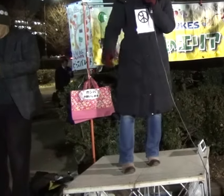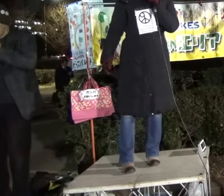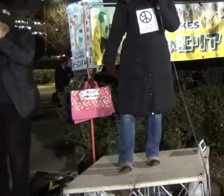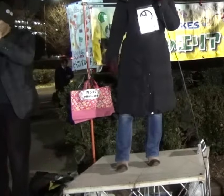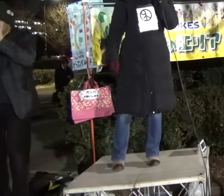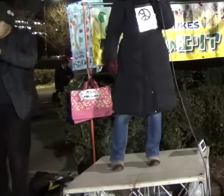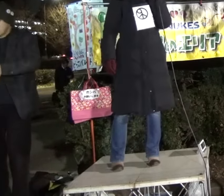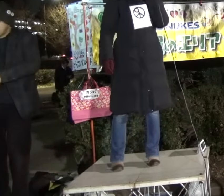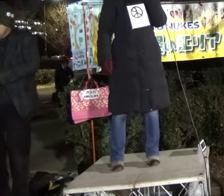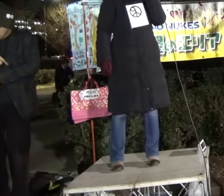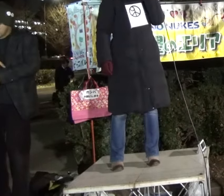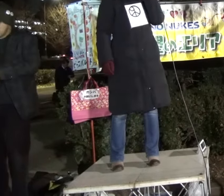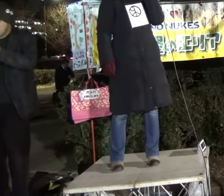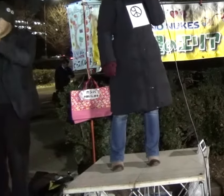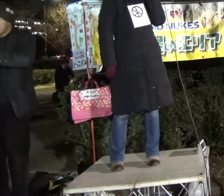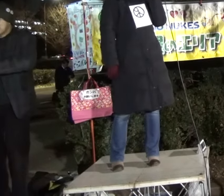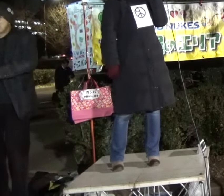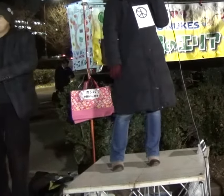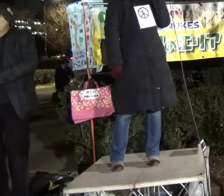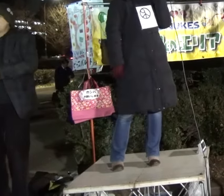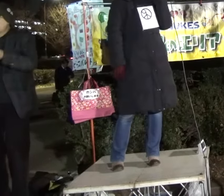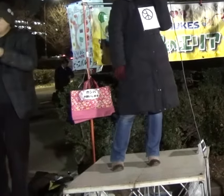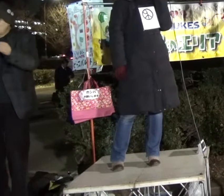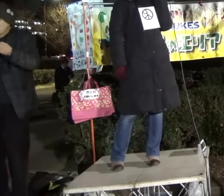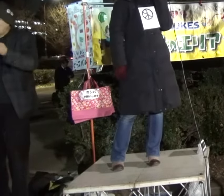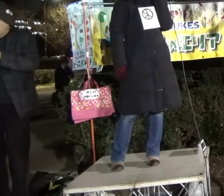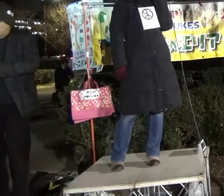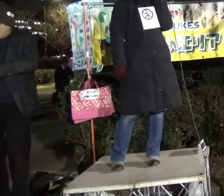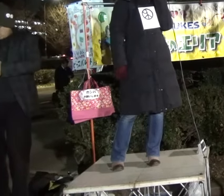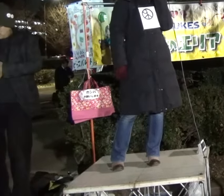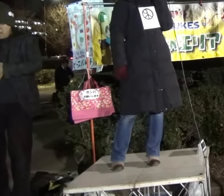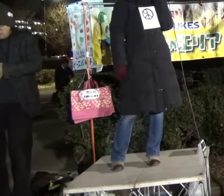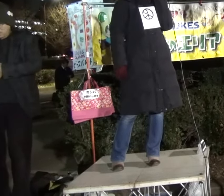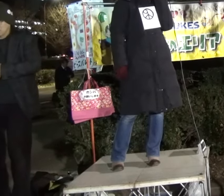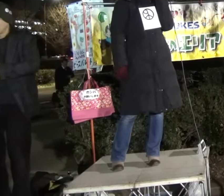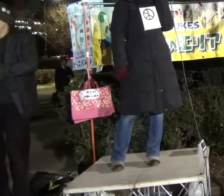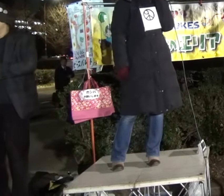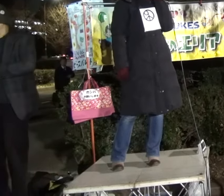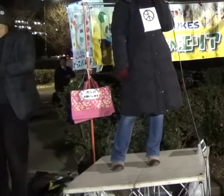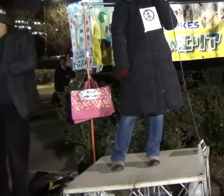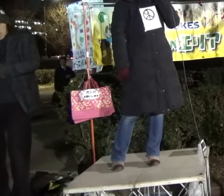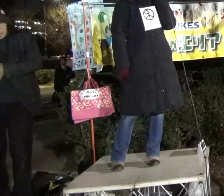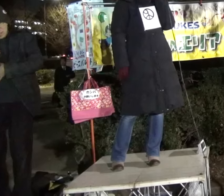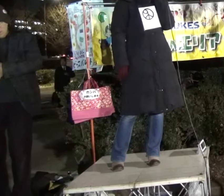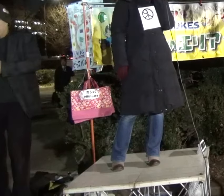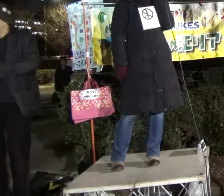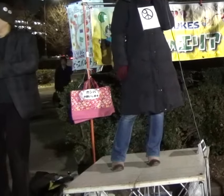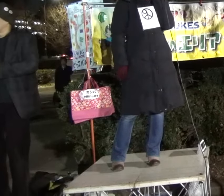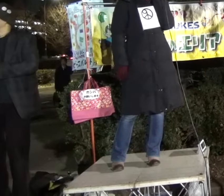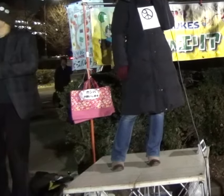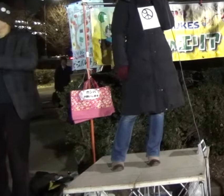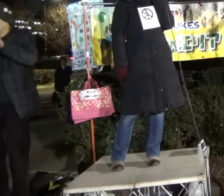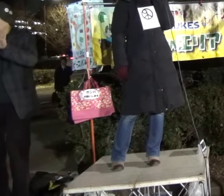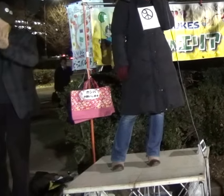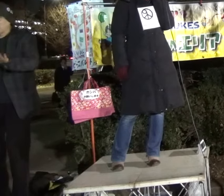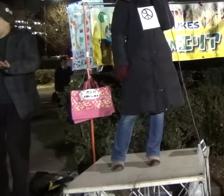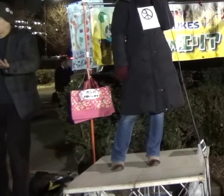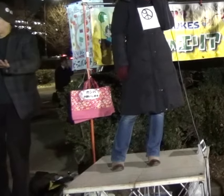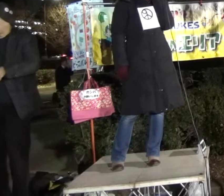ね、 まあね、 それ日本では上演しないの、 今のところ予定ないんですね。 ないんですか、 今のところないんです。あ